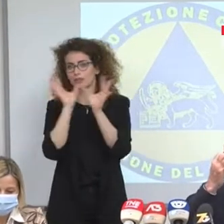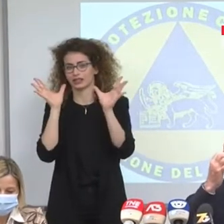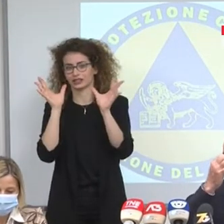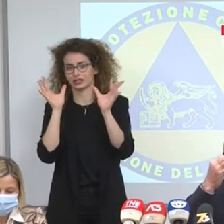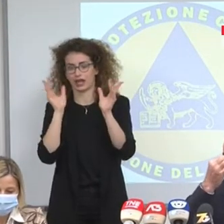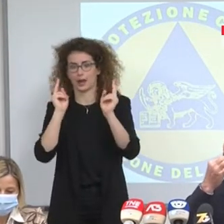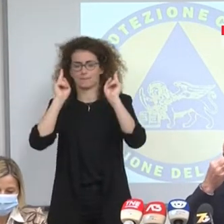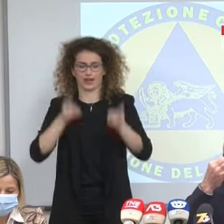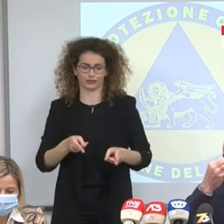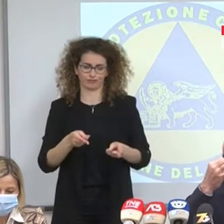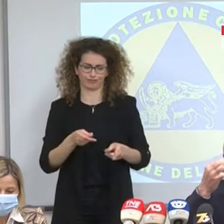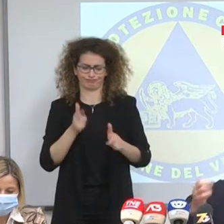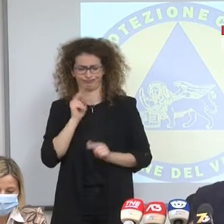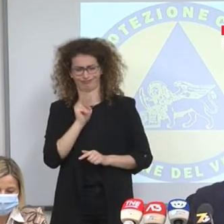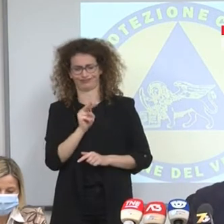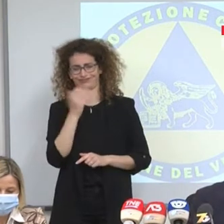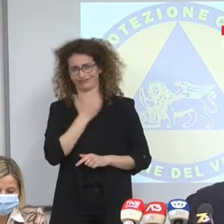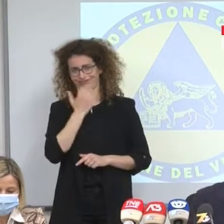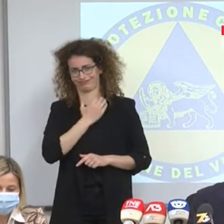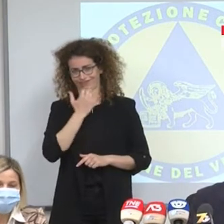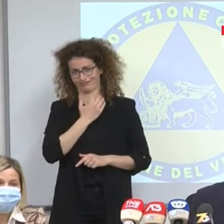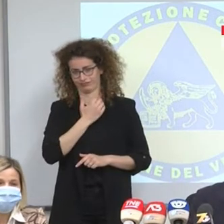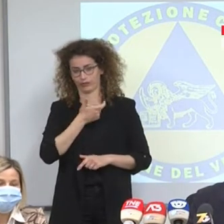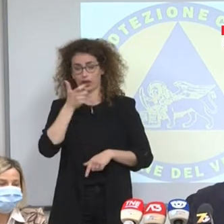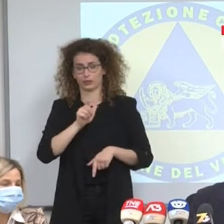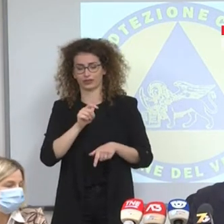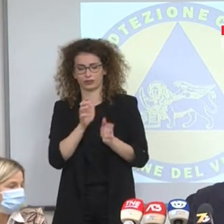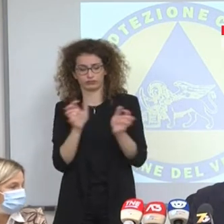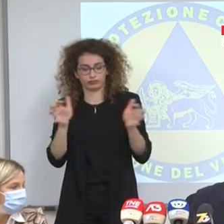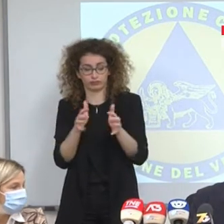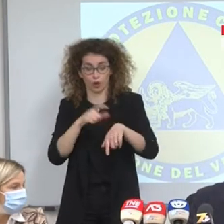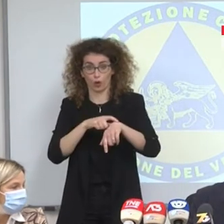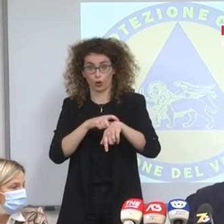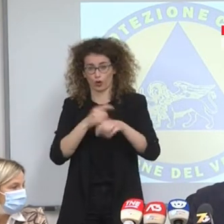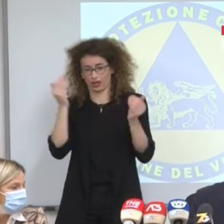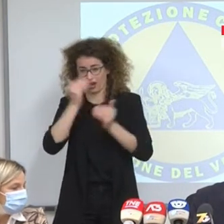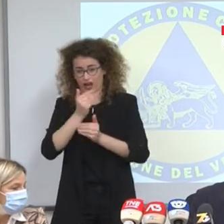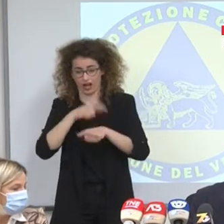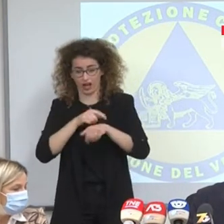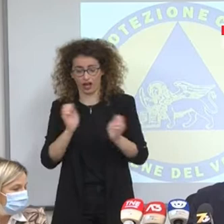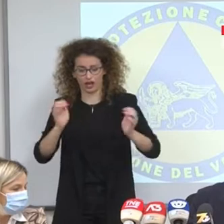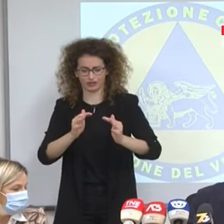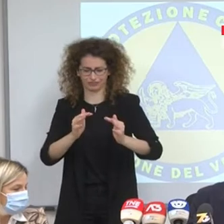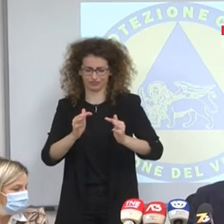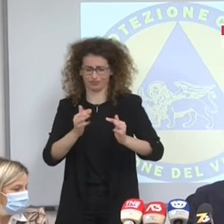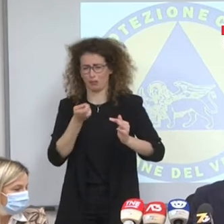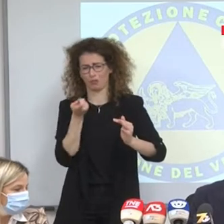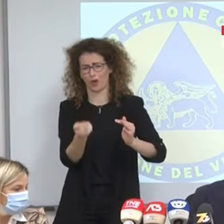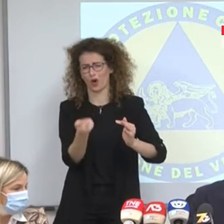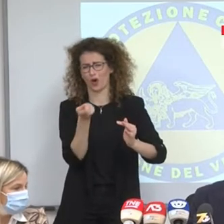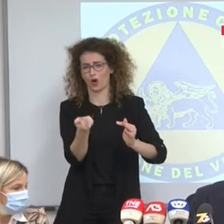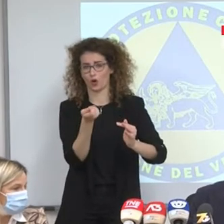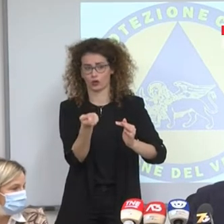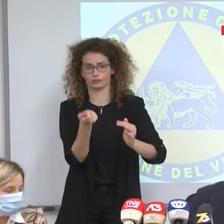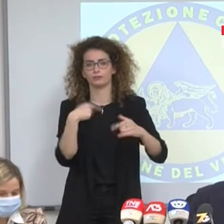ridere, anche perché le forme di assembramento oggi in quegli orari lì sono veramente ridotte quasi a zero. Considerate che ad esempio